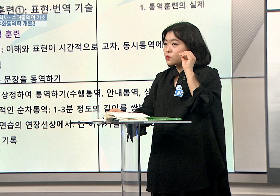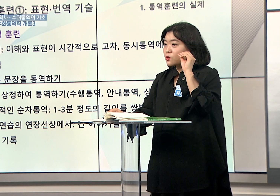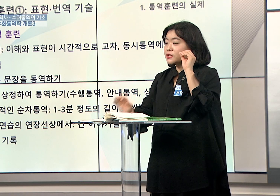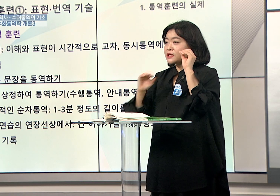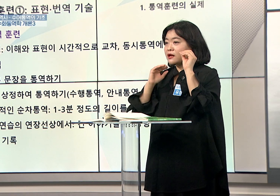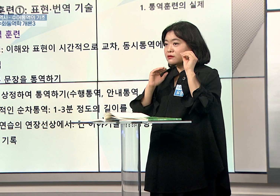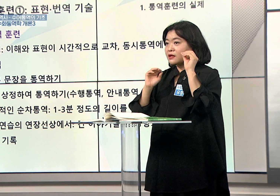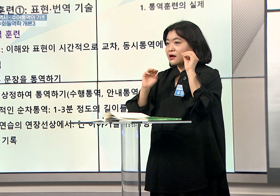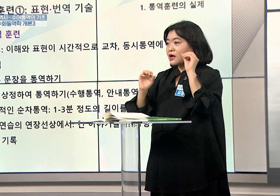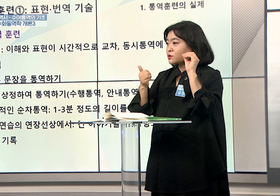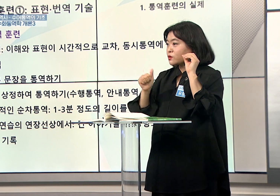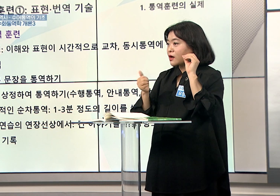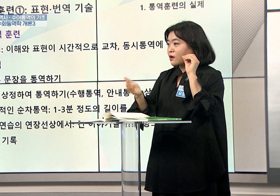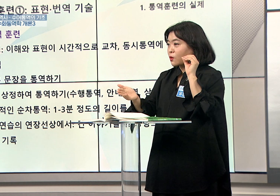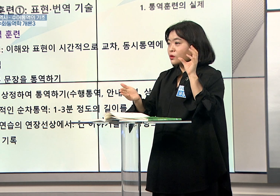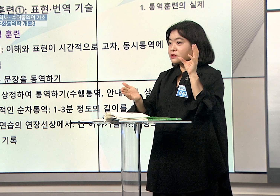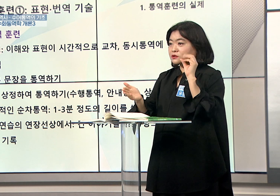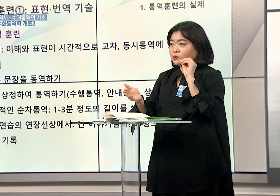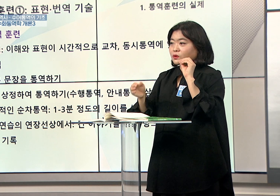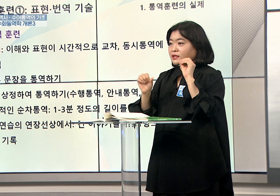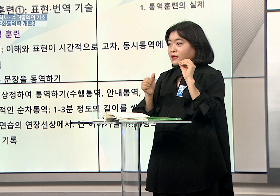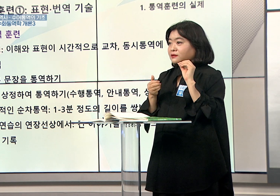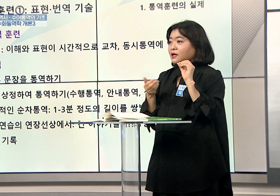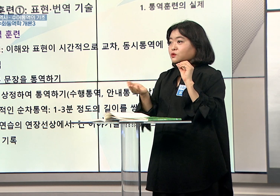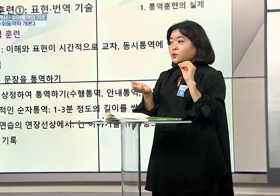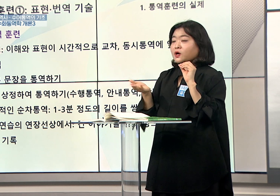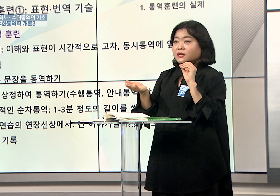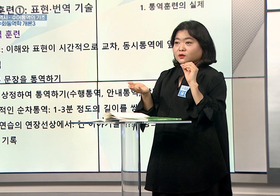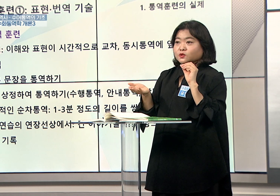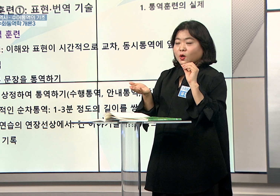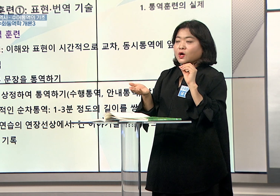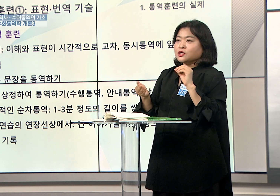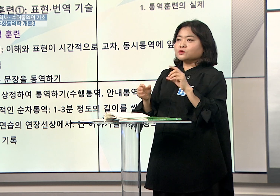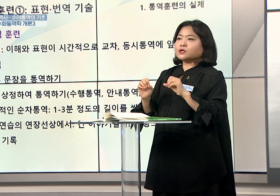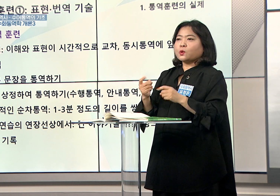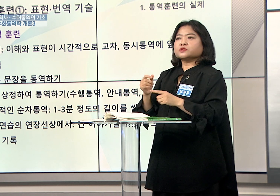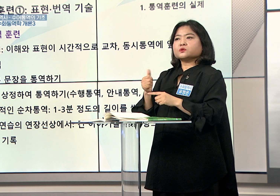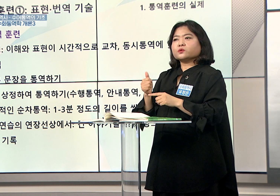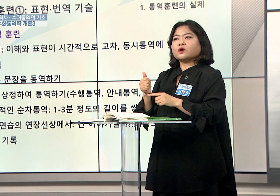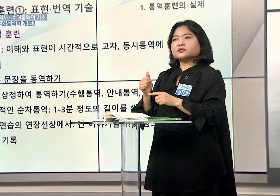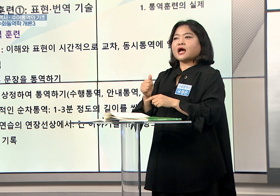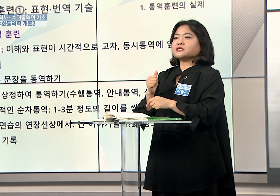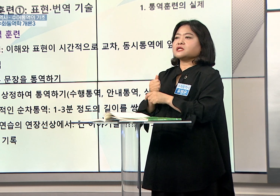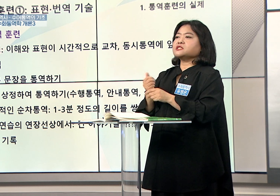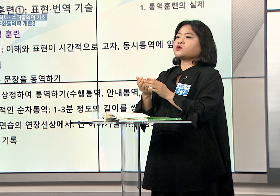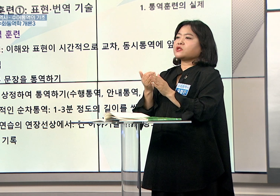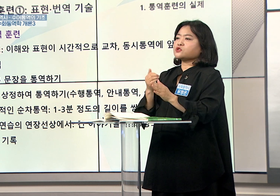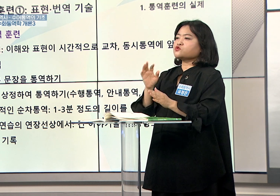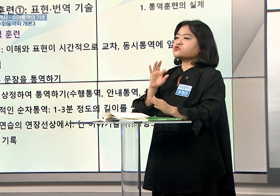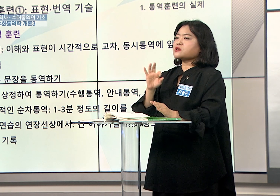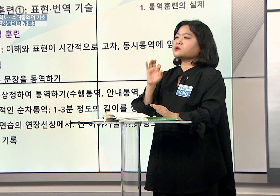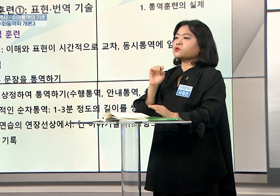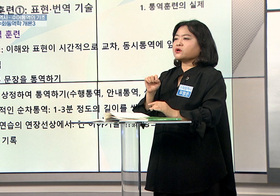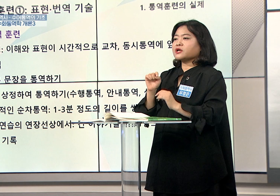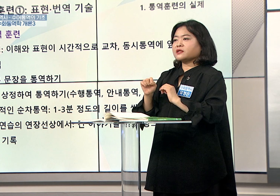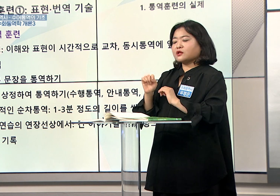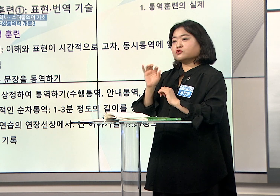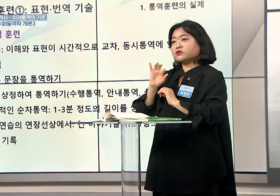듣고 기다렸다가 통역하고 듣고 기다렸다가 통역하는 거죠. 우리가 동시 통역을 하기 이전에 순차 통역에 대한 훈련이